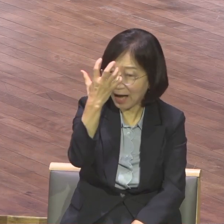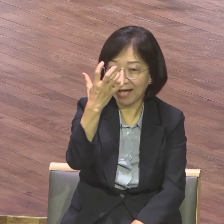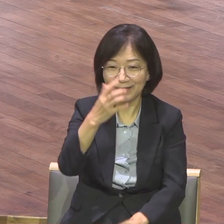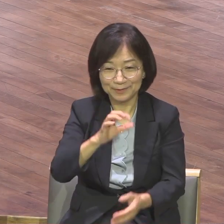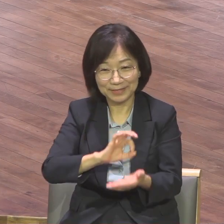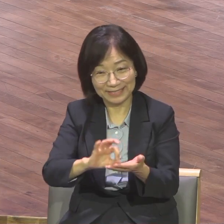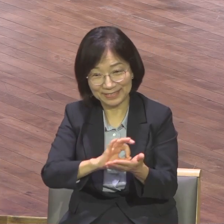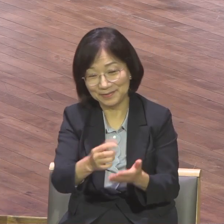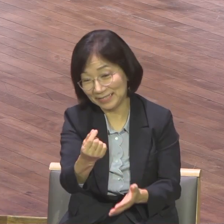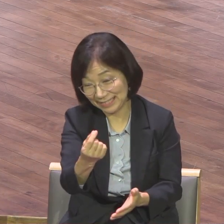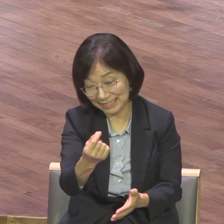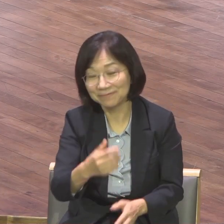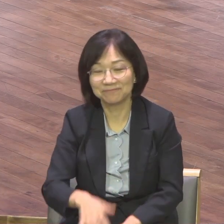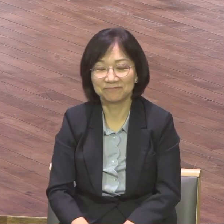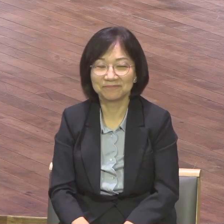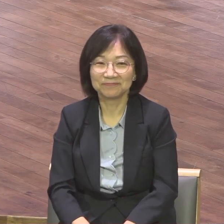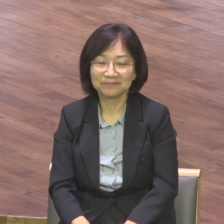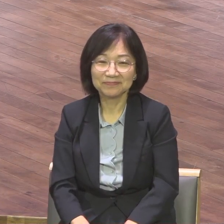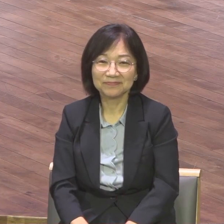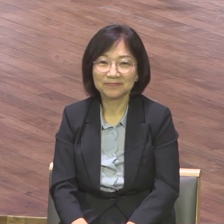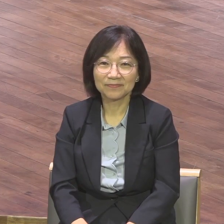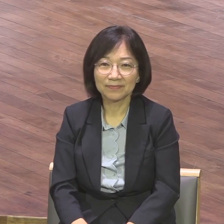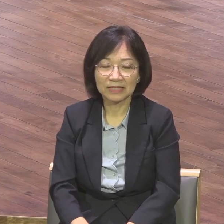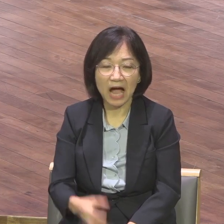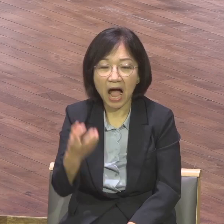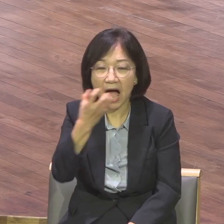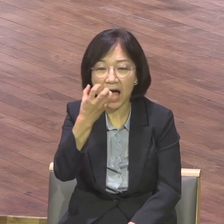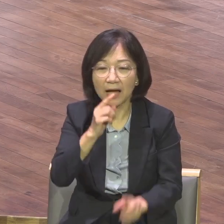합니다. 그런데 끝내준다,